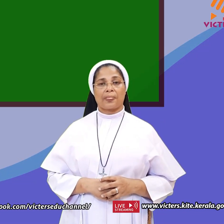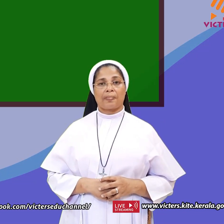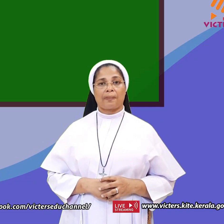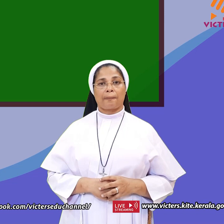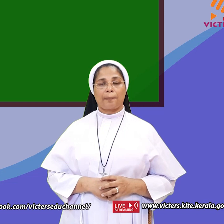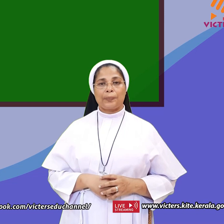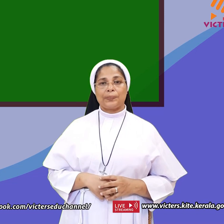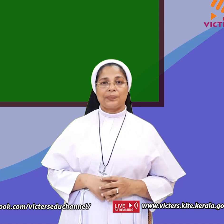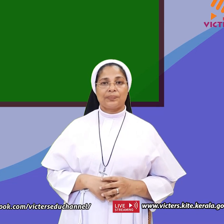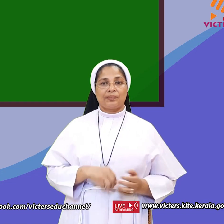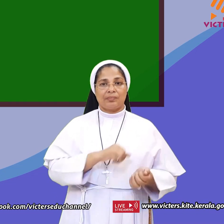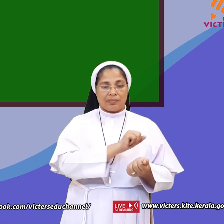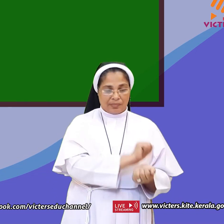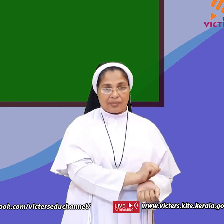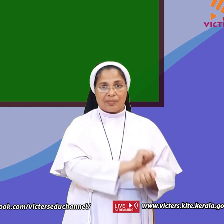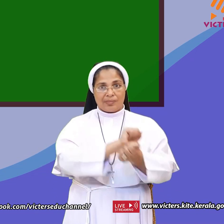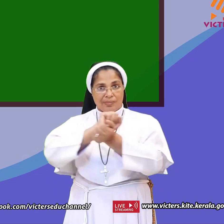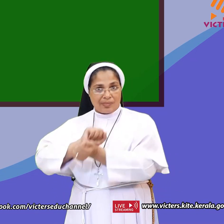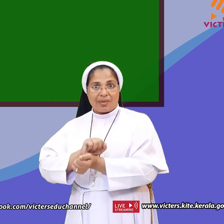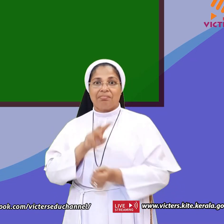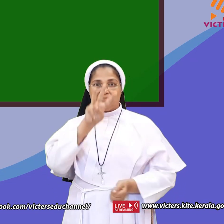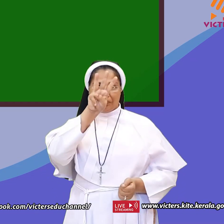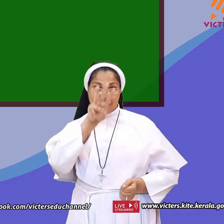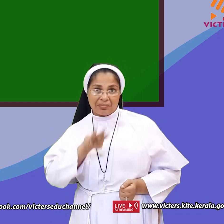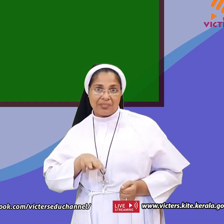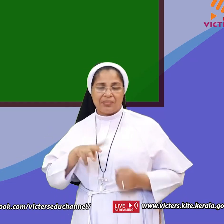ജയിൽ ശിക്ഷ കഴിഞ്ഞ് പുറത്തിറങ്ങുന്ന രാംഗ്വാൾ രാമിന്